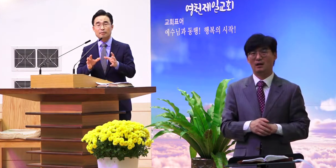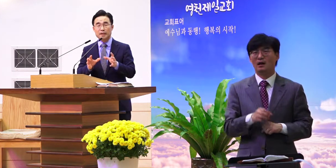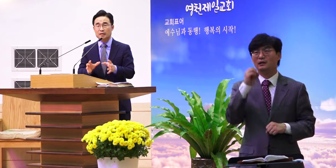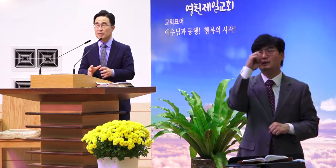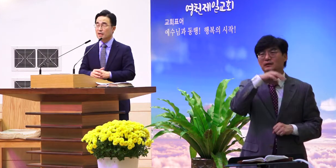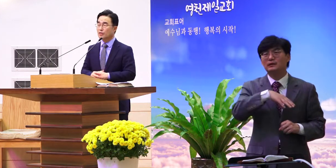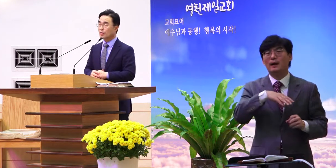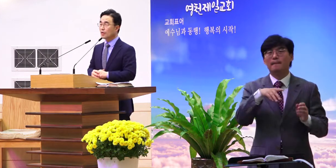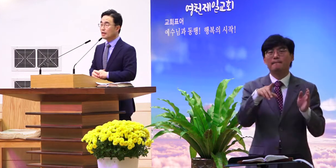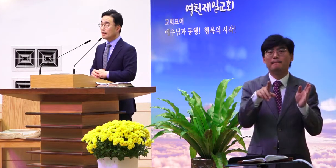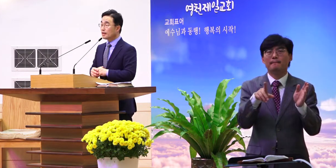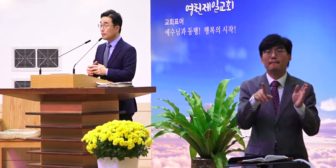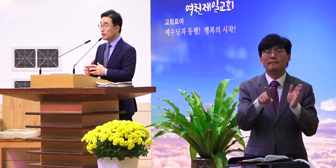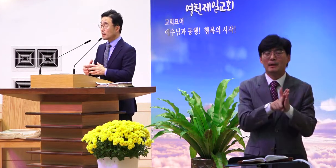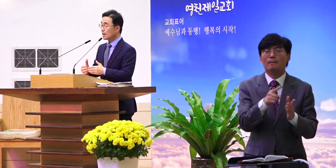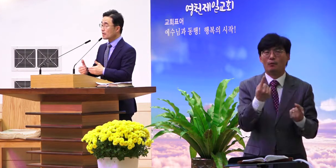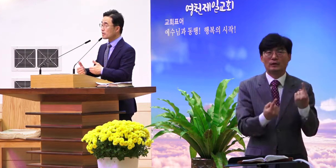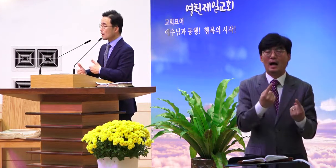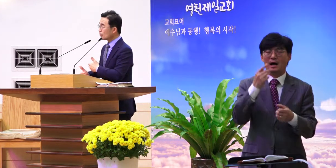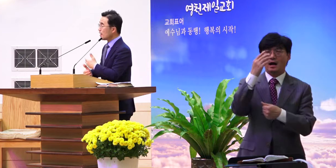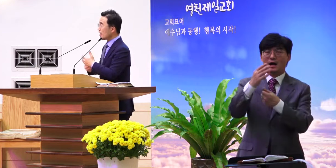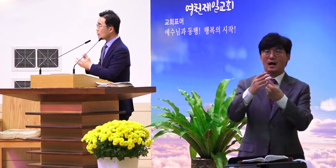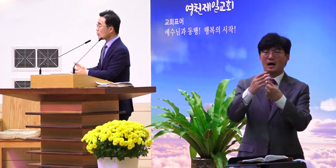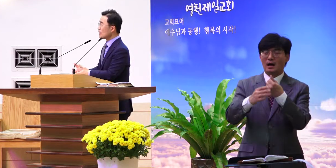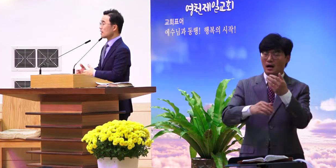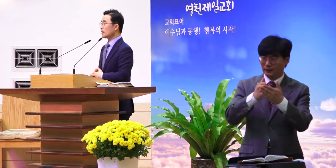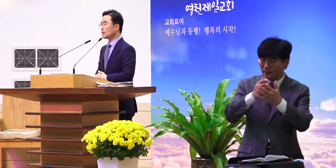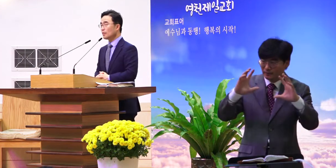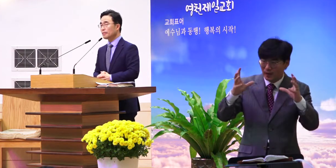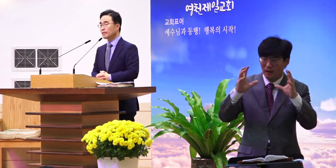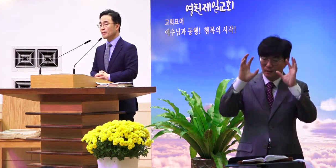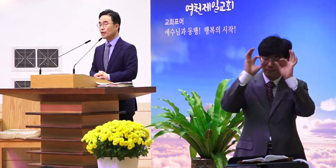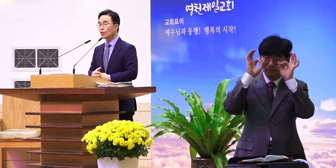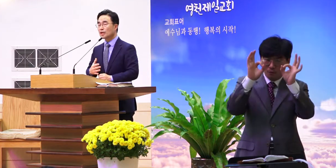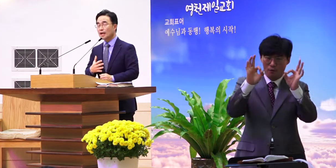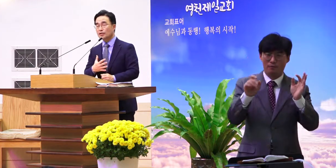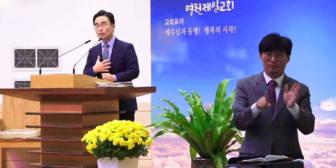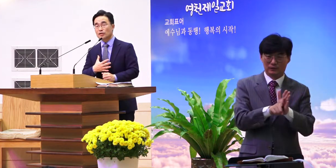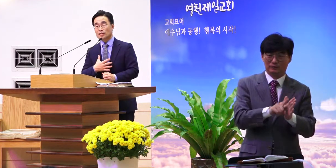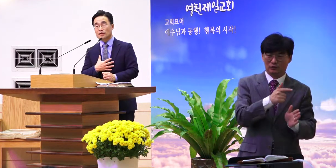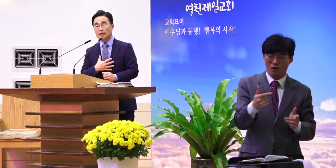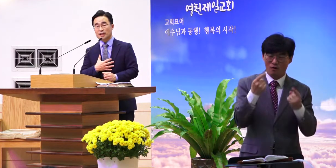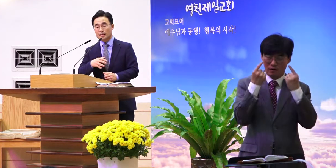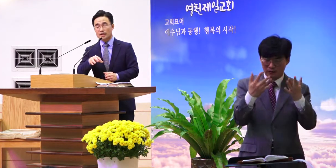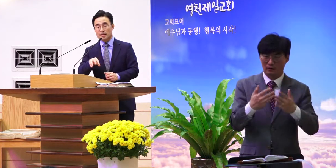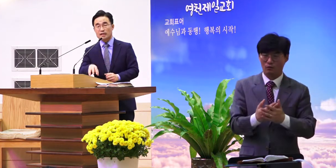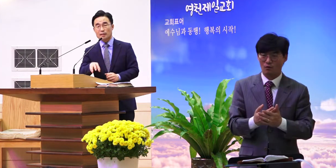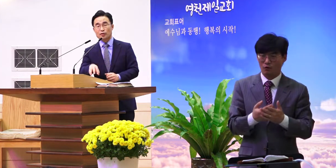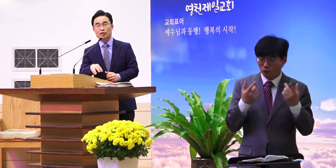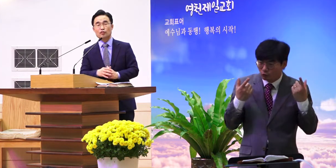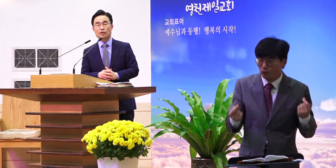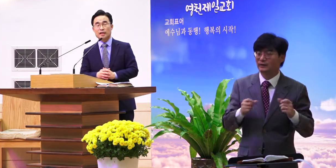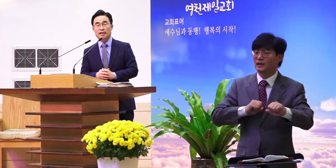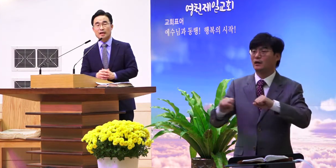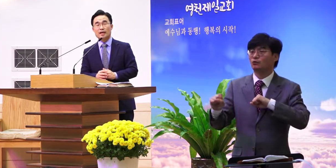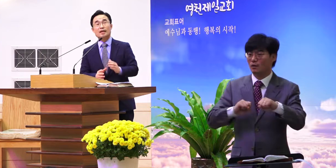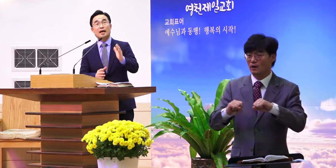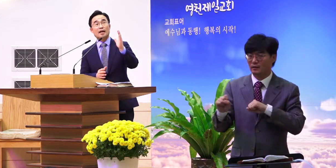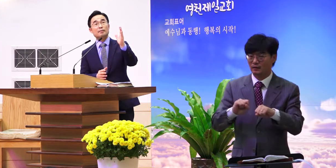나라에 대한 믿음이 생기고 그 믿음을 따라서 새로운 행동을 하게 되고 그리고 그가 가지고 있는 정체성이 세상에 뿌리를 두는